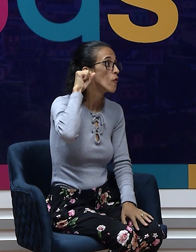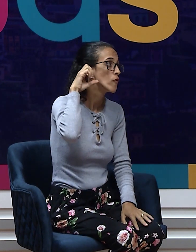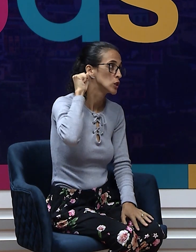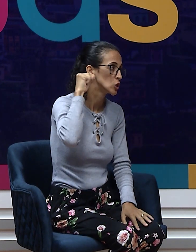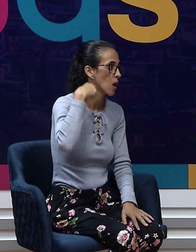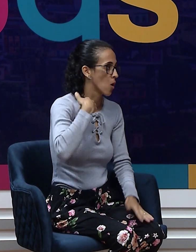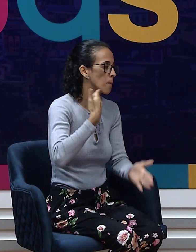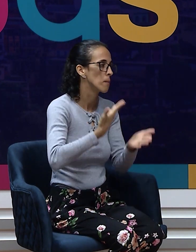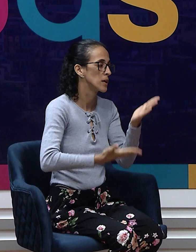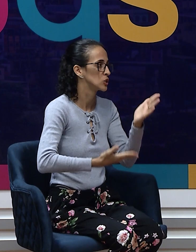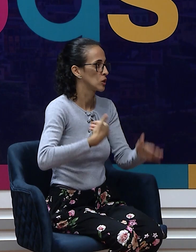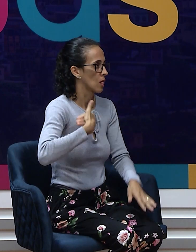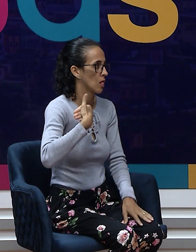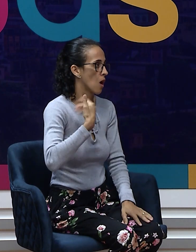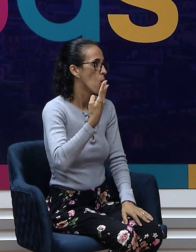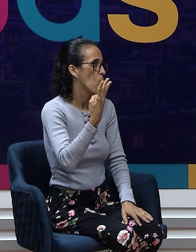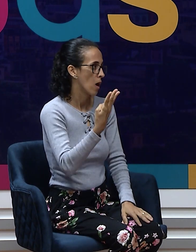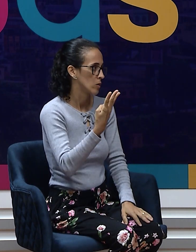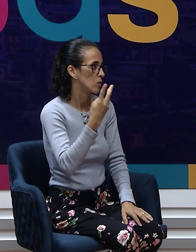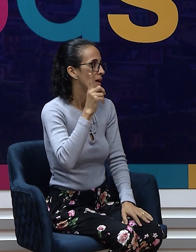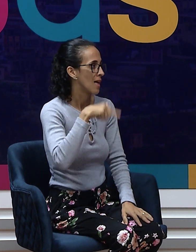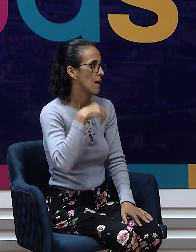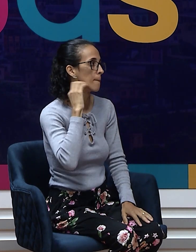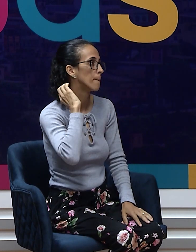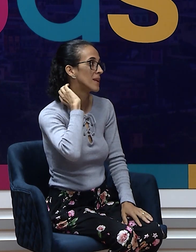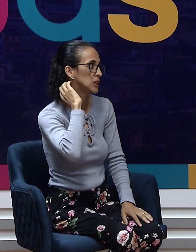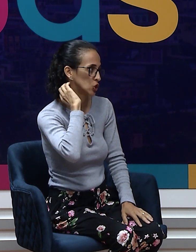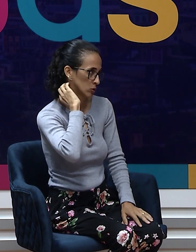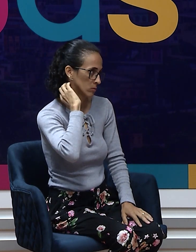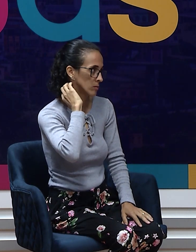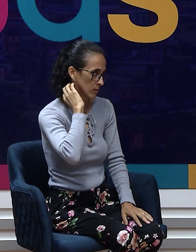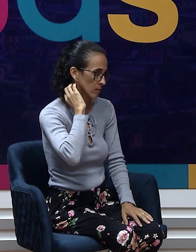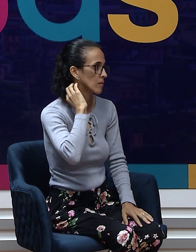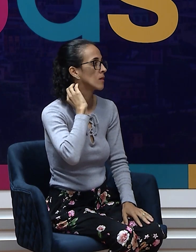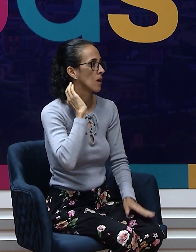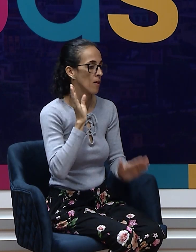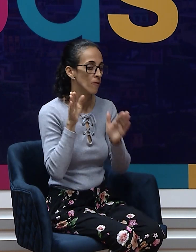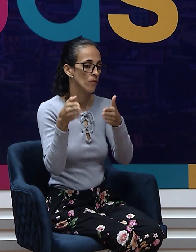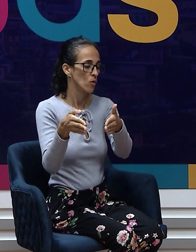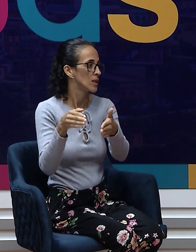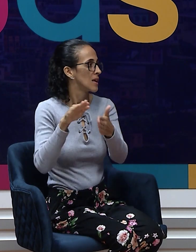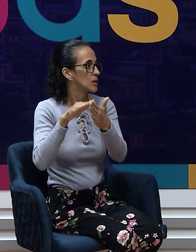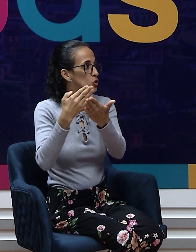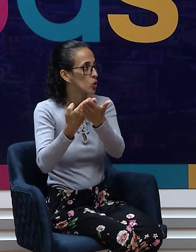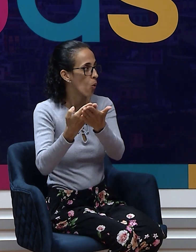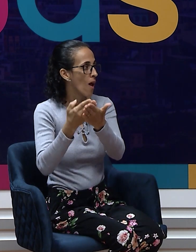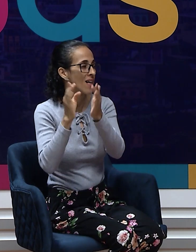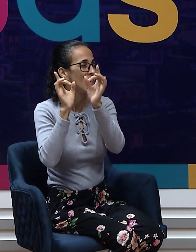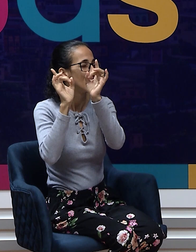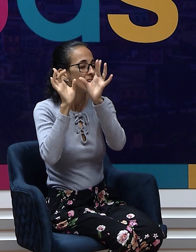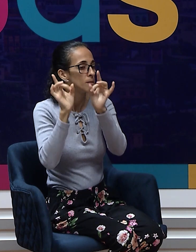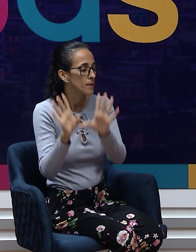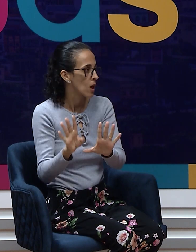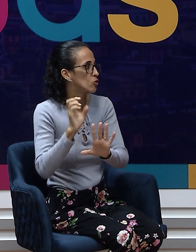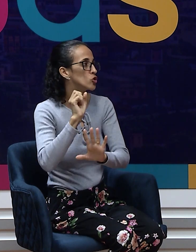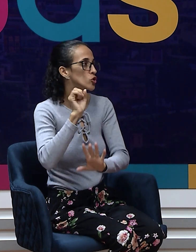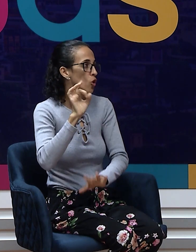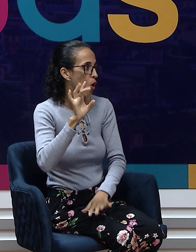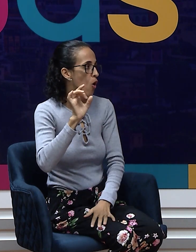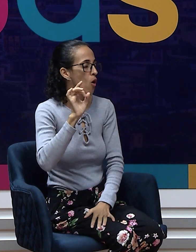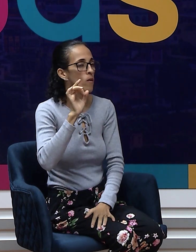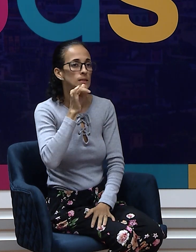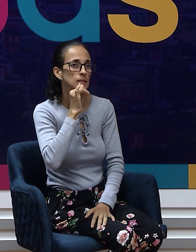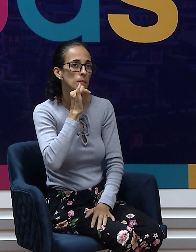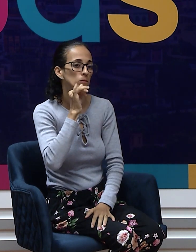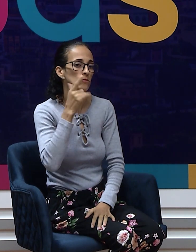vou contar um pouquinho da minha experiência. Eu era ouvinte e aos 4 anos eu tive meningite e tive essa perda. E aí